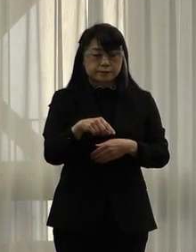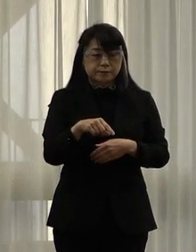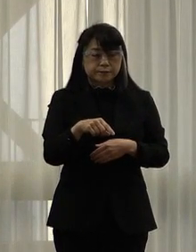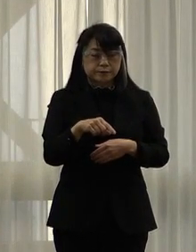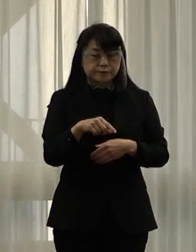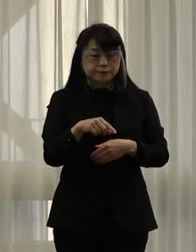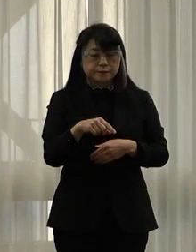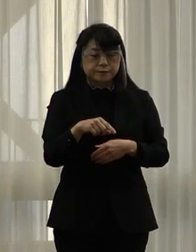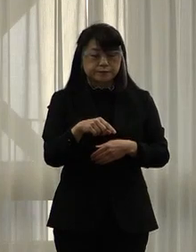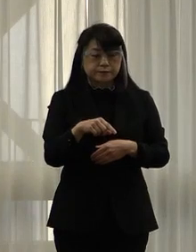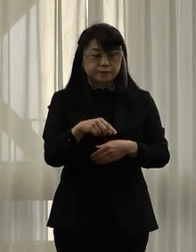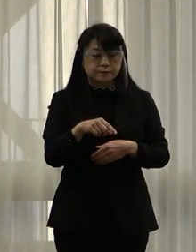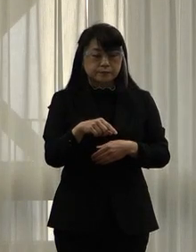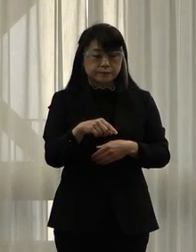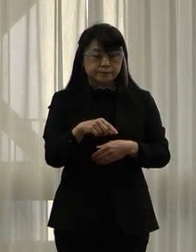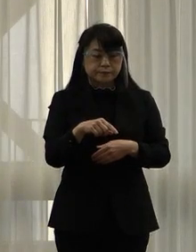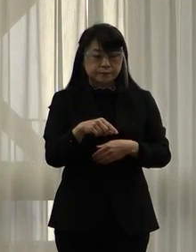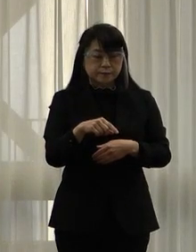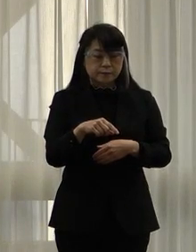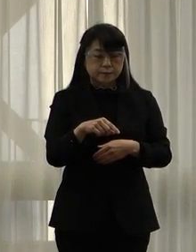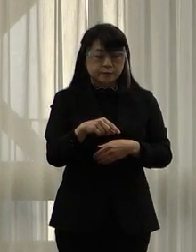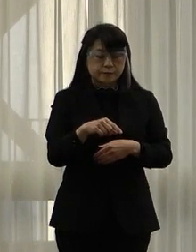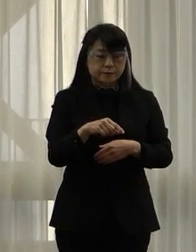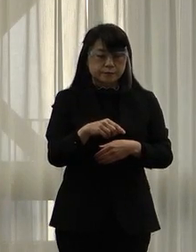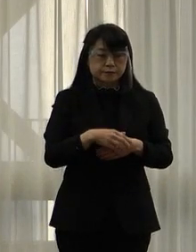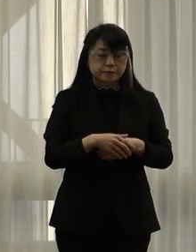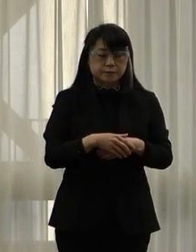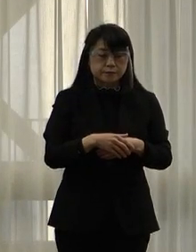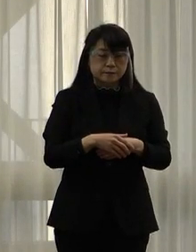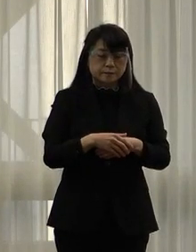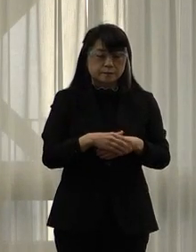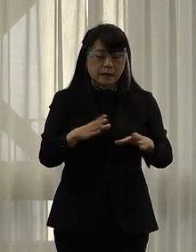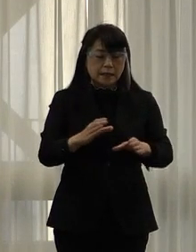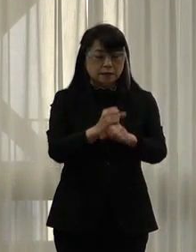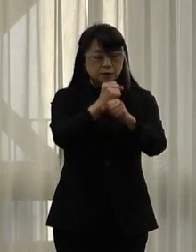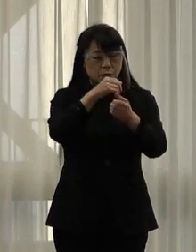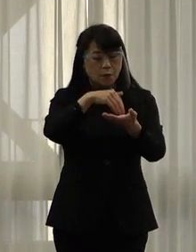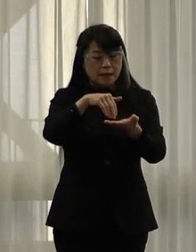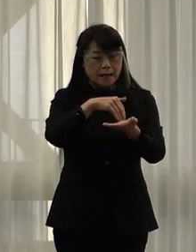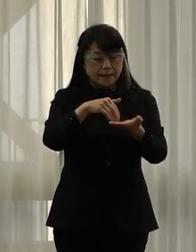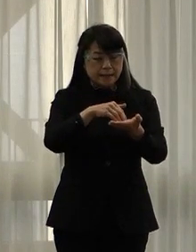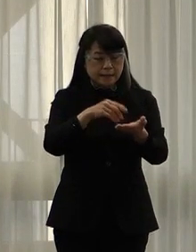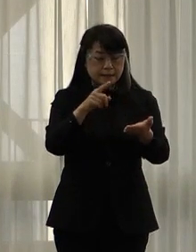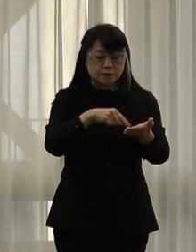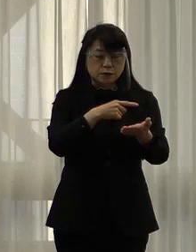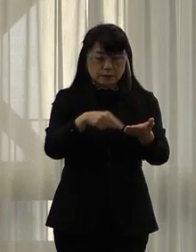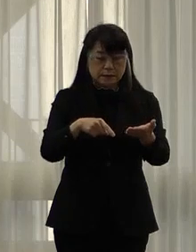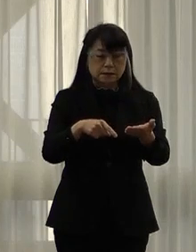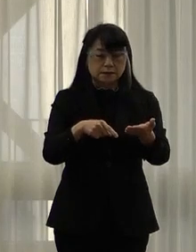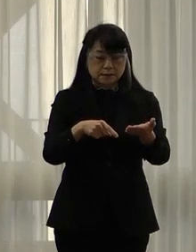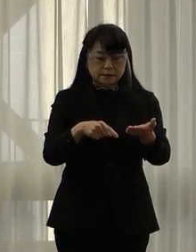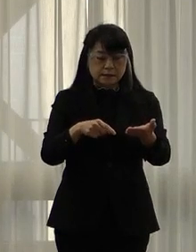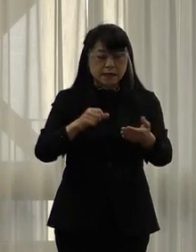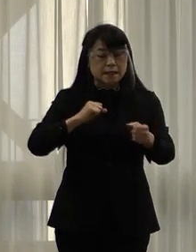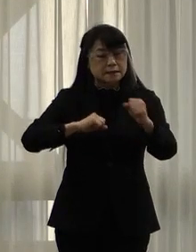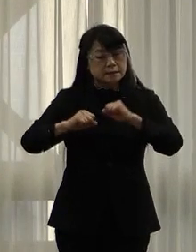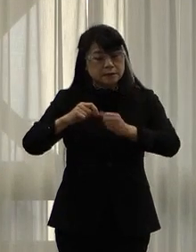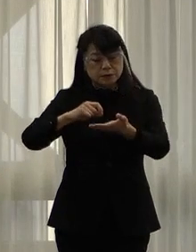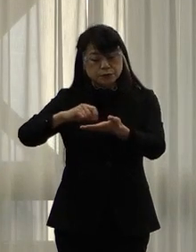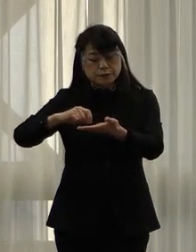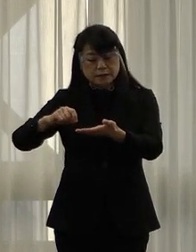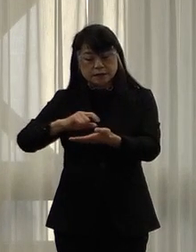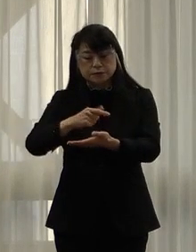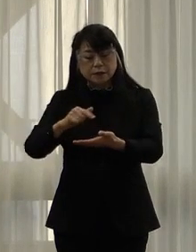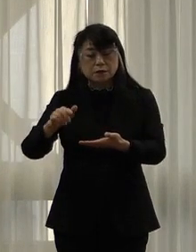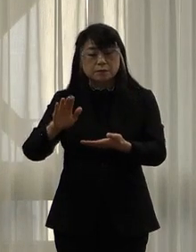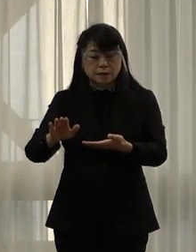定性的な定量的なものは統計的に処理をしました。それから自由記入というようなものもありますので、これは